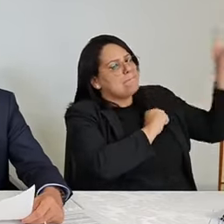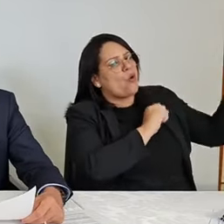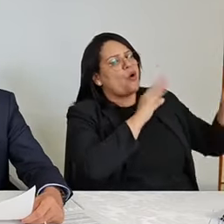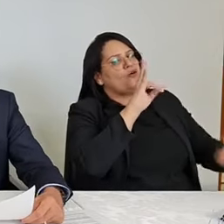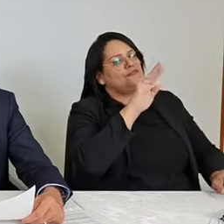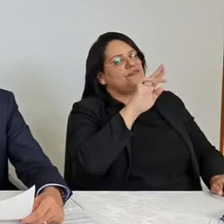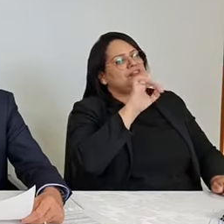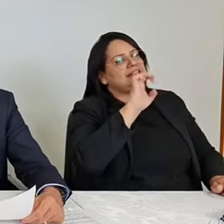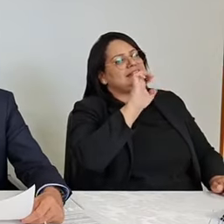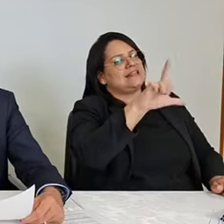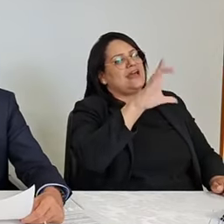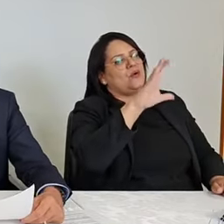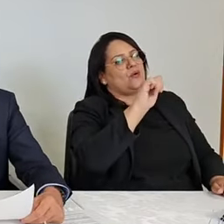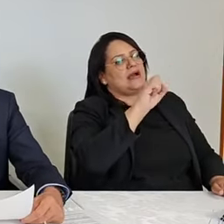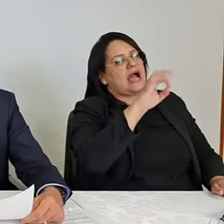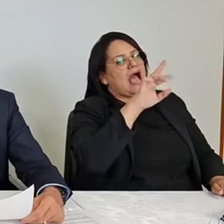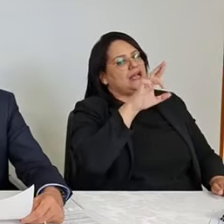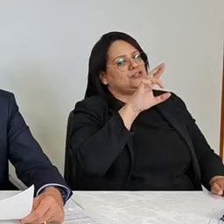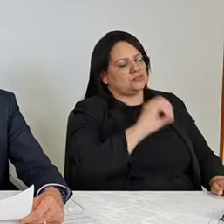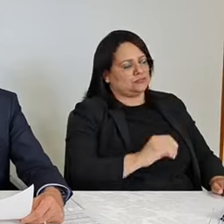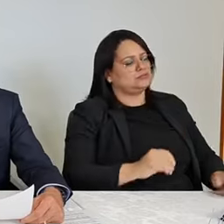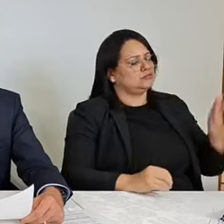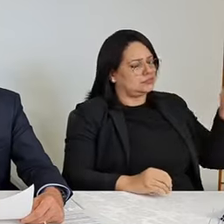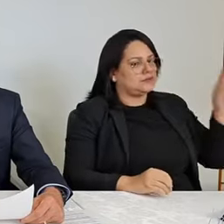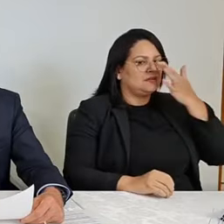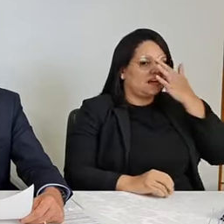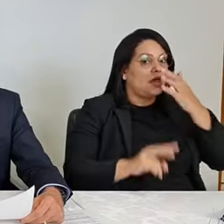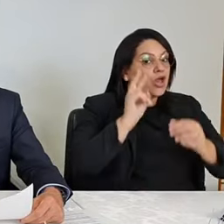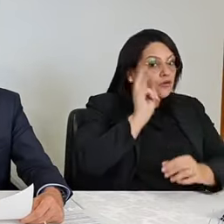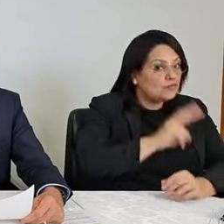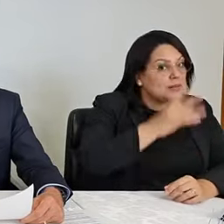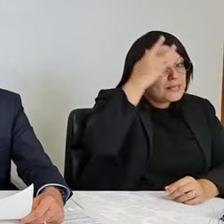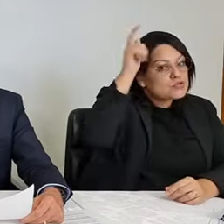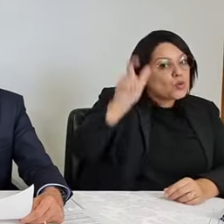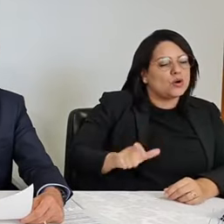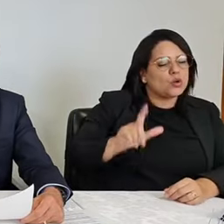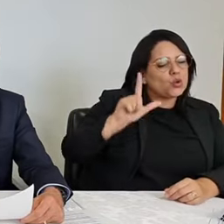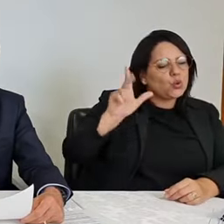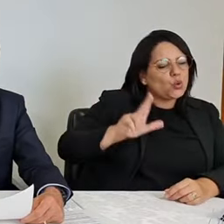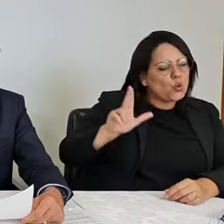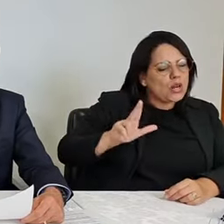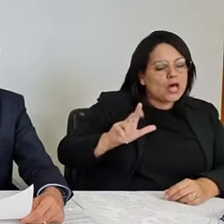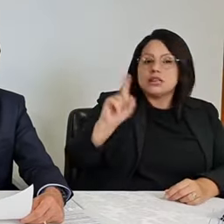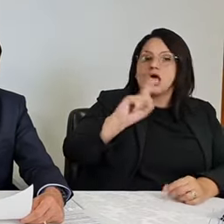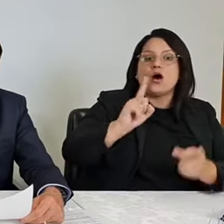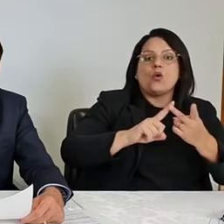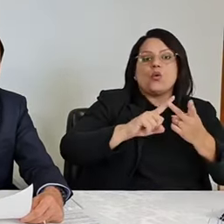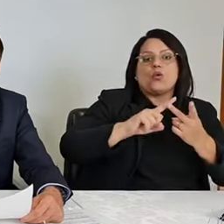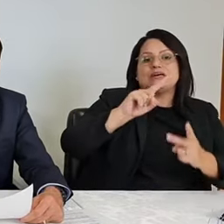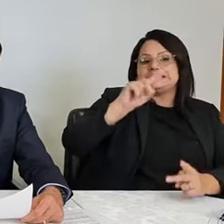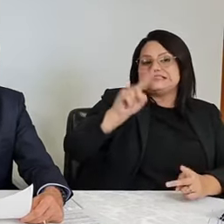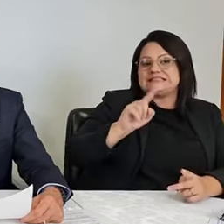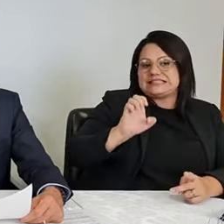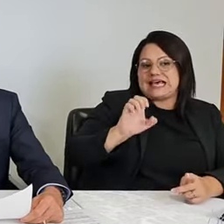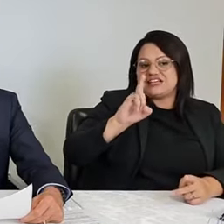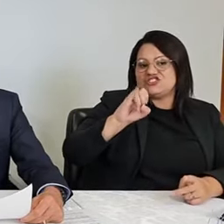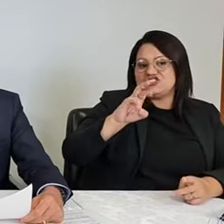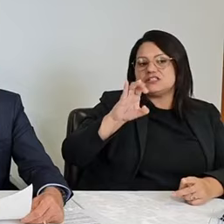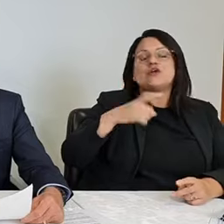o Lula falando, o Lula não, o Zé Dirceu falando que vão voltar ao poder e vão